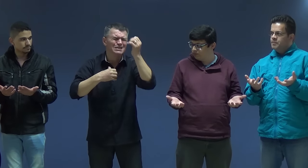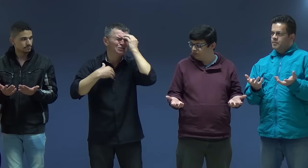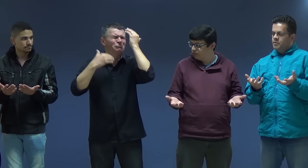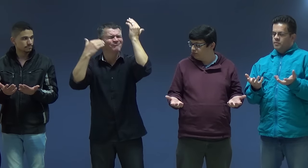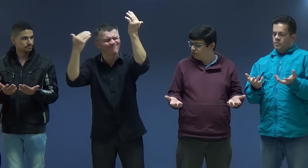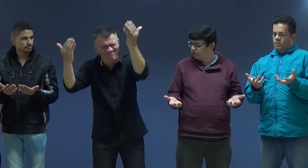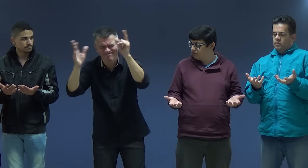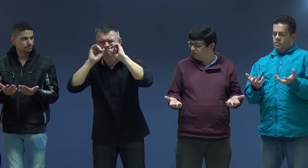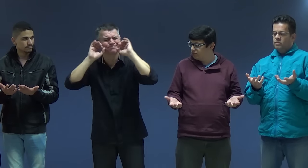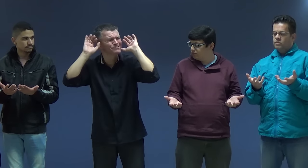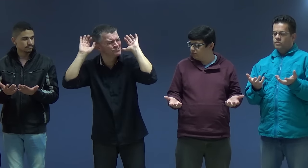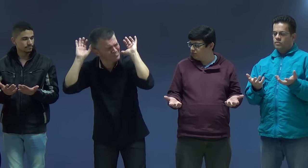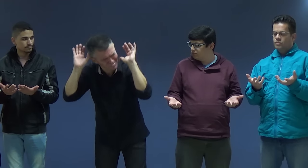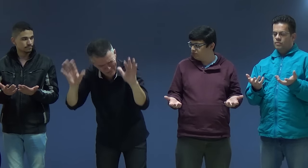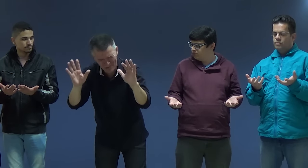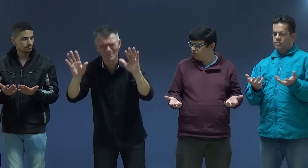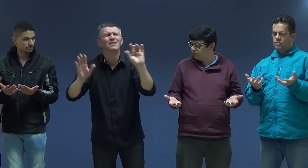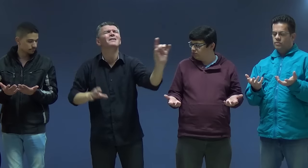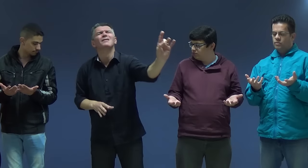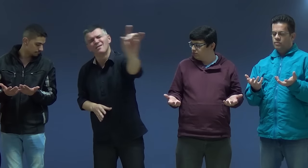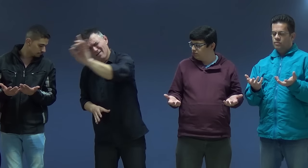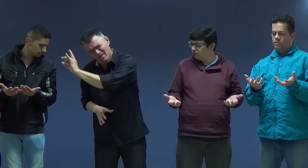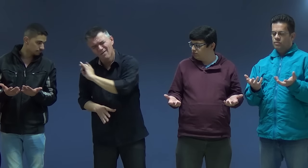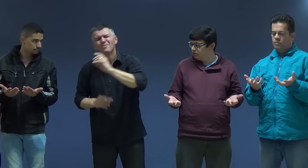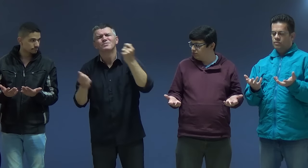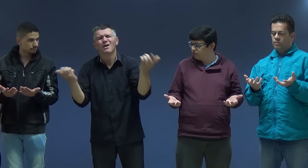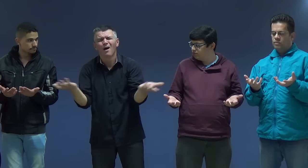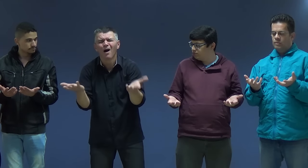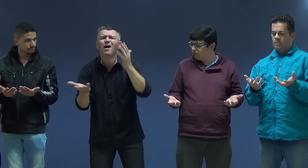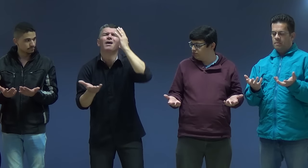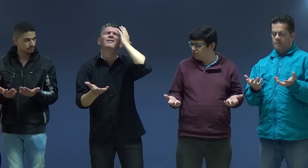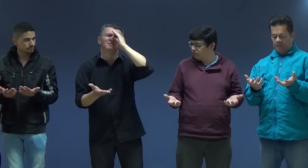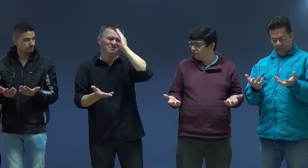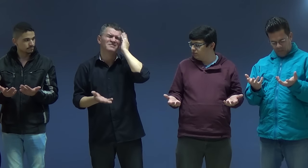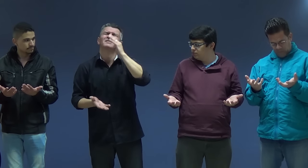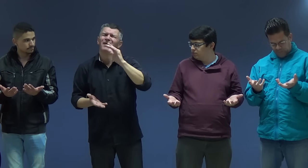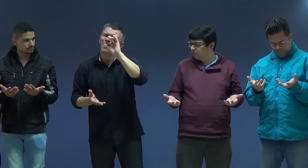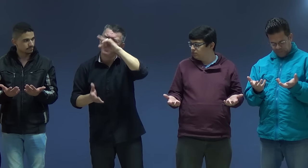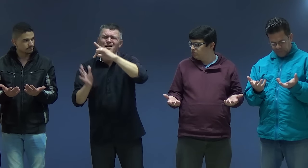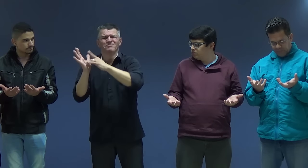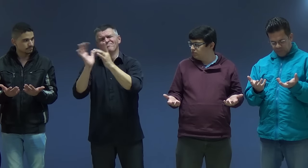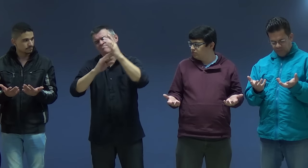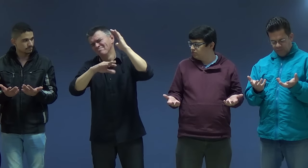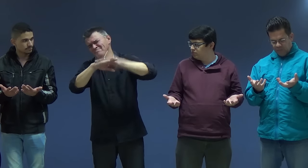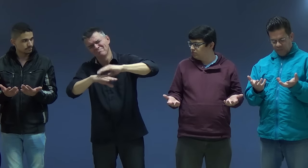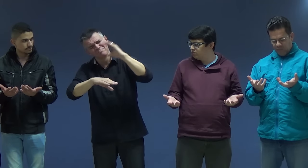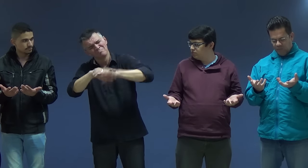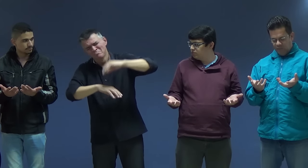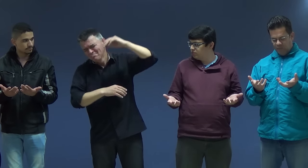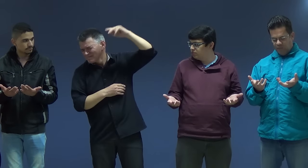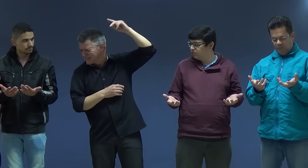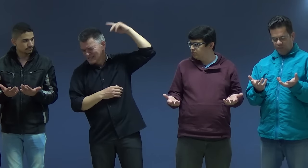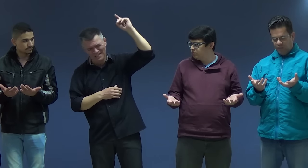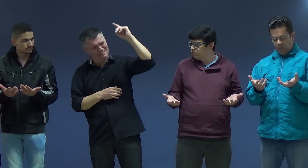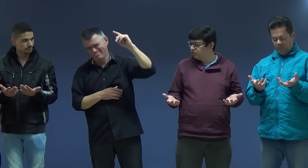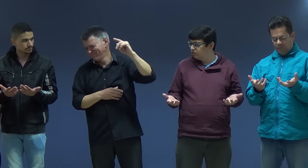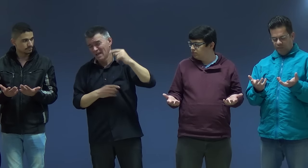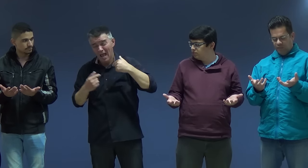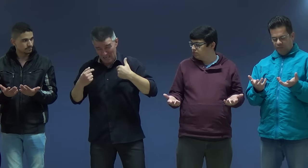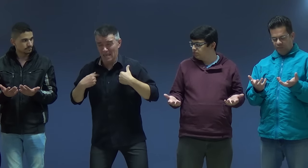Senhor Jesus, nós queremos te agradecer, Pai. Abençoe a vida de cada um aqui. Nós sabemos